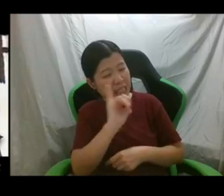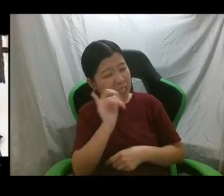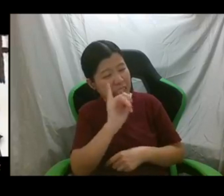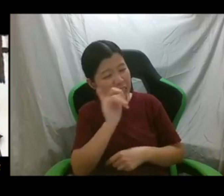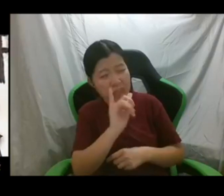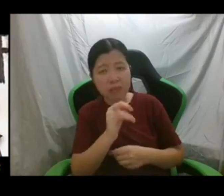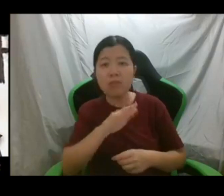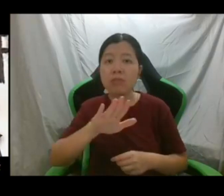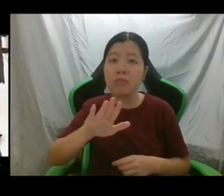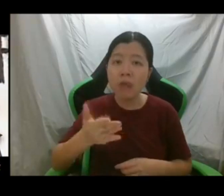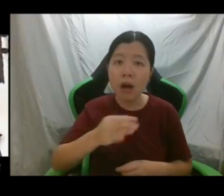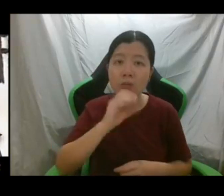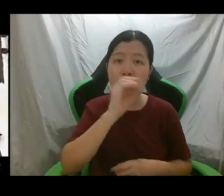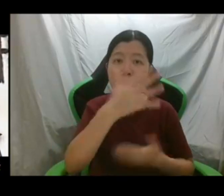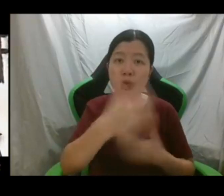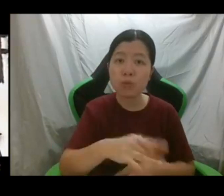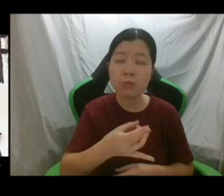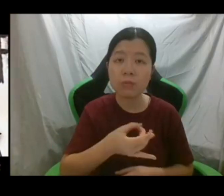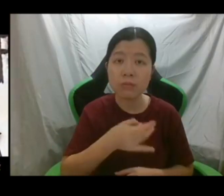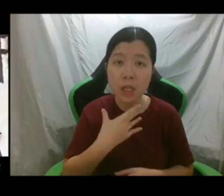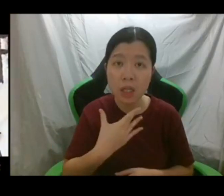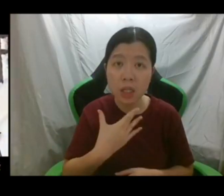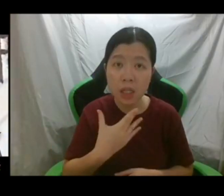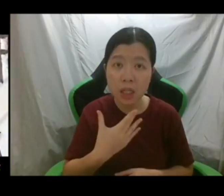但係話口未完，